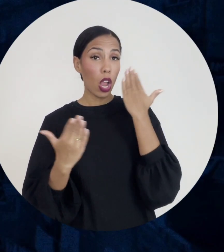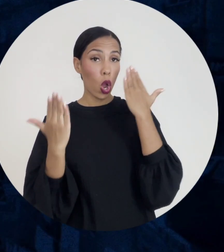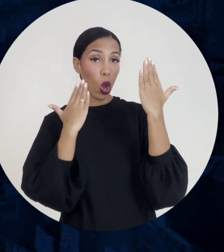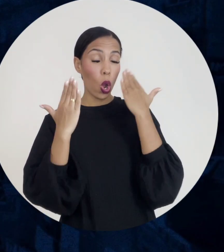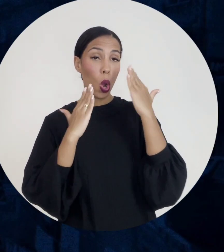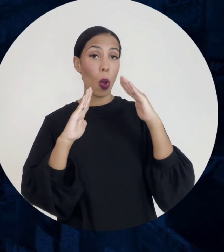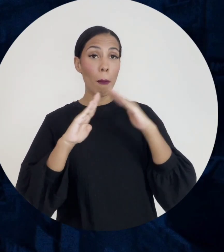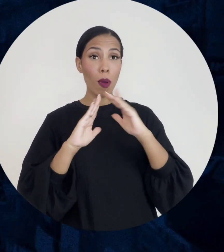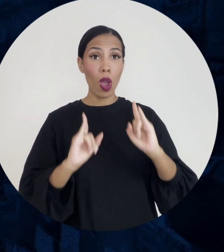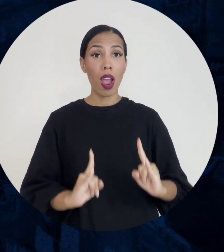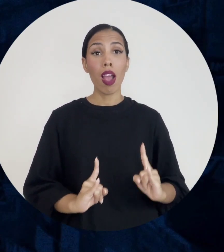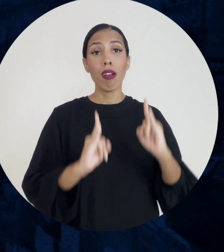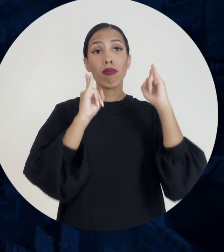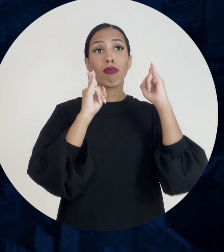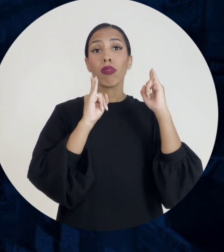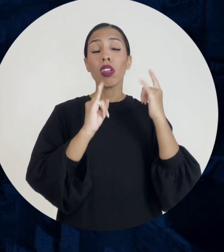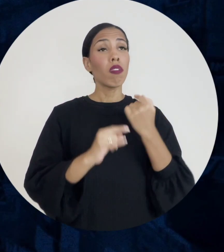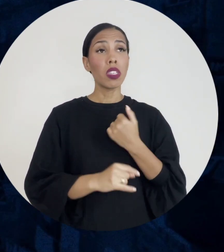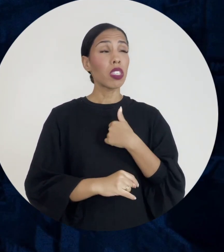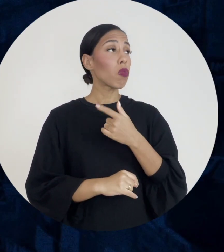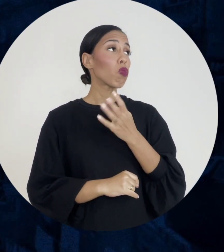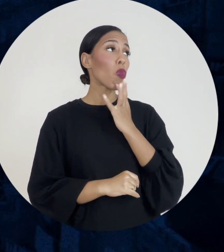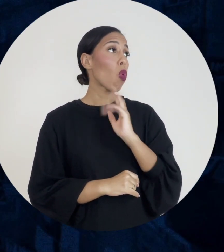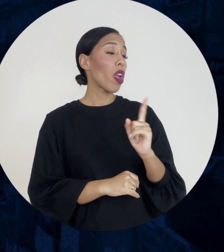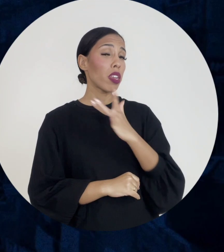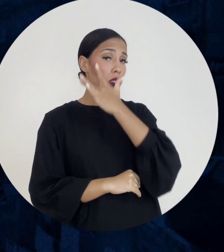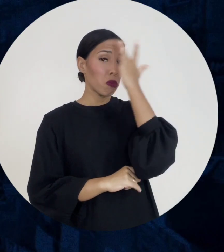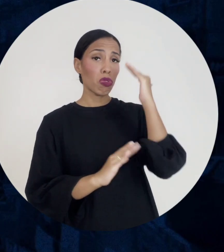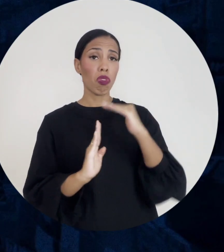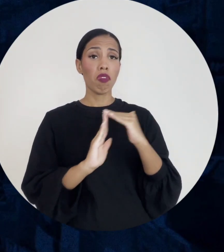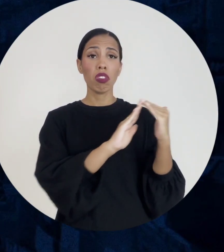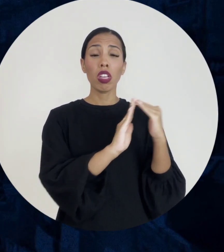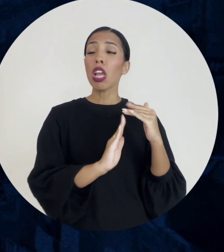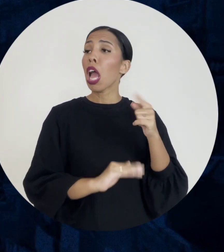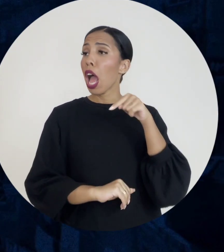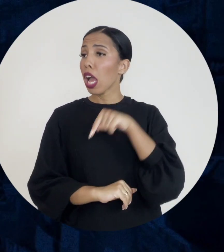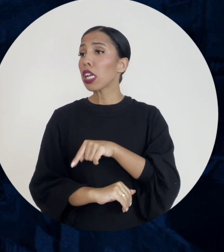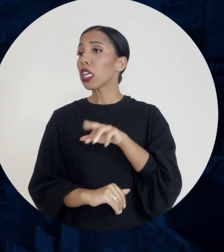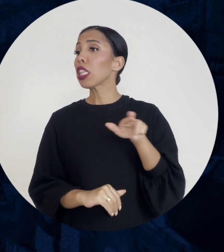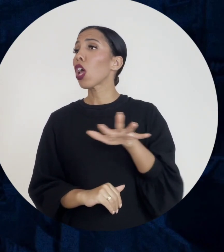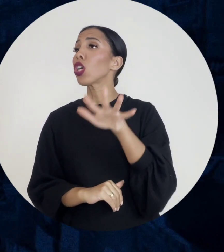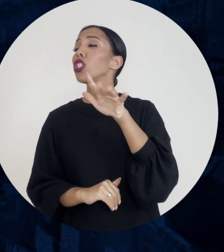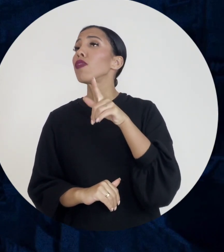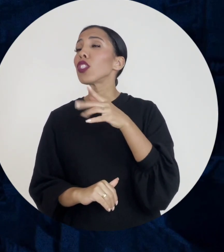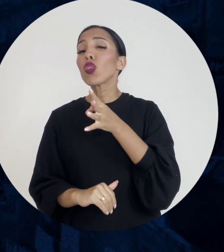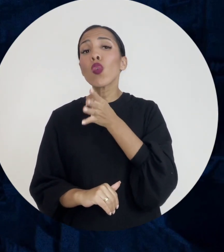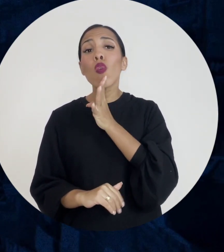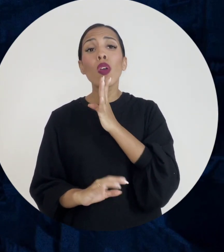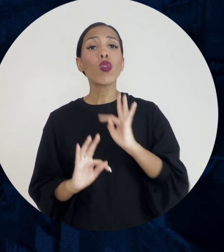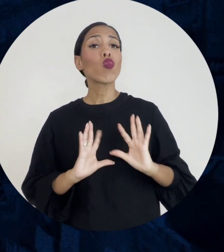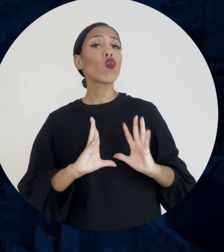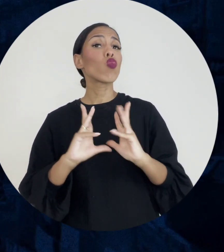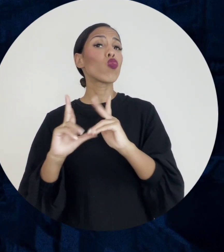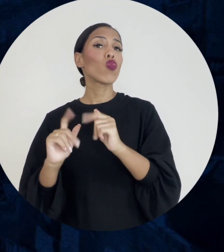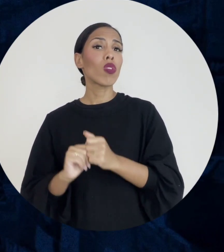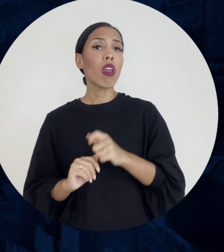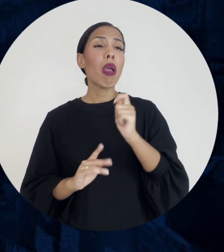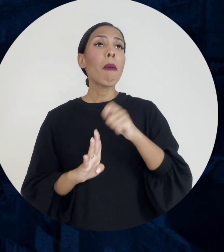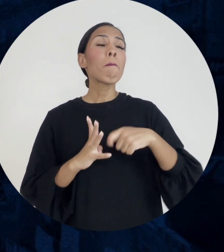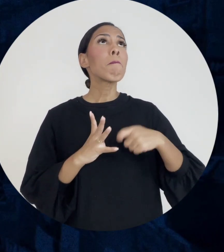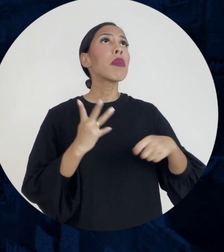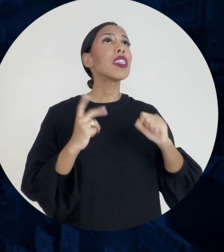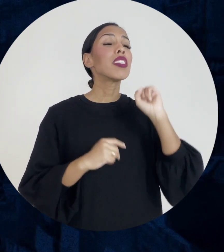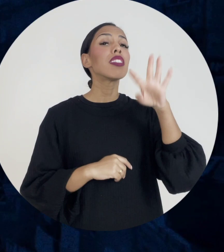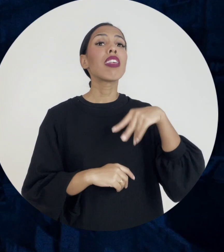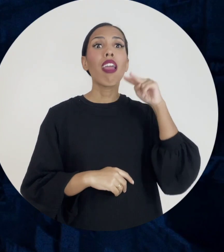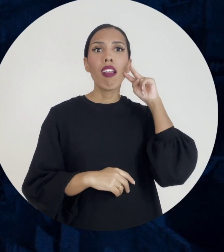quem mora em apartamento, você não dá um bom dia, você não conhece o vizinho do lado. E aqui a gente conhece, você pode passar meses sem ver, mas